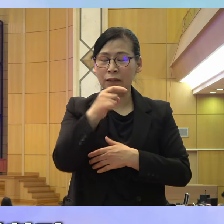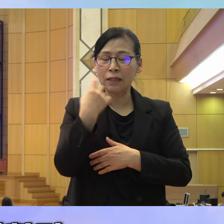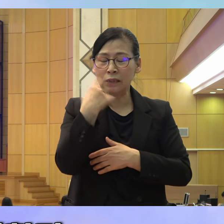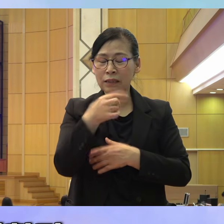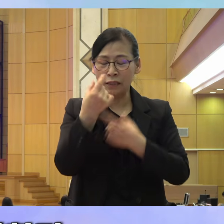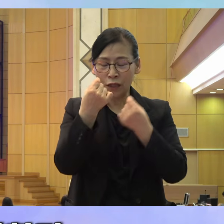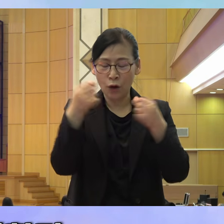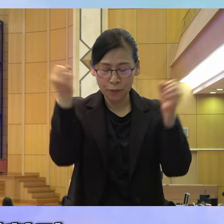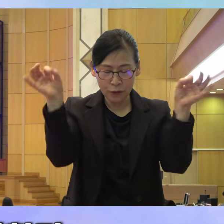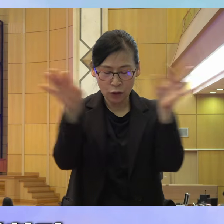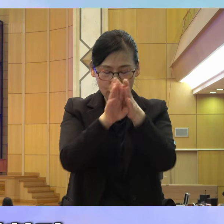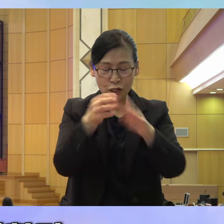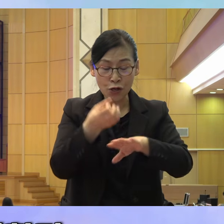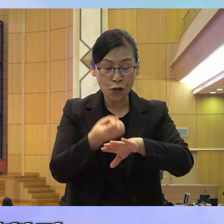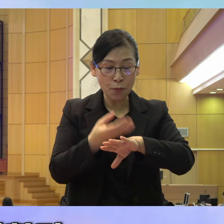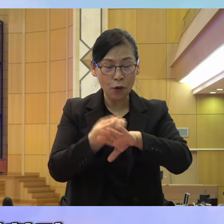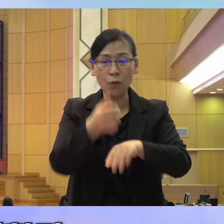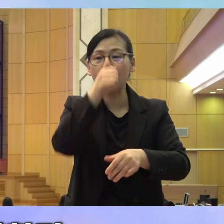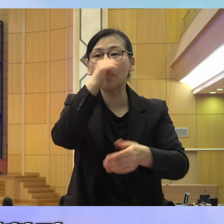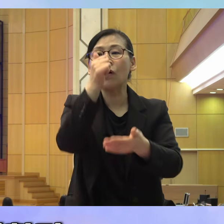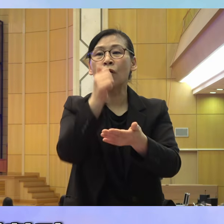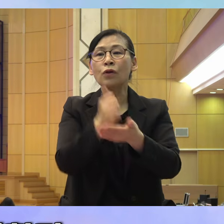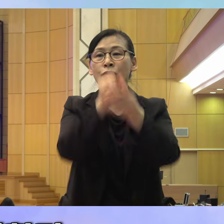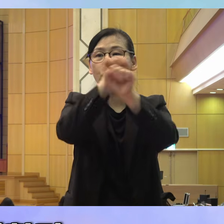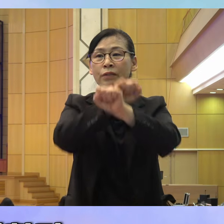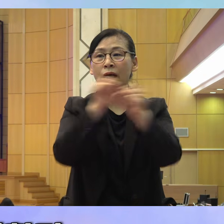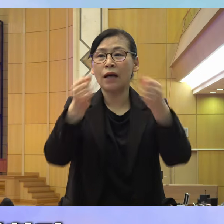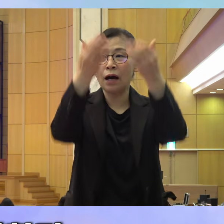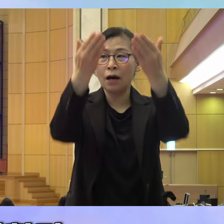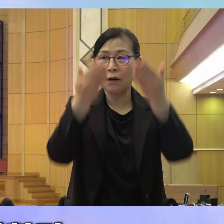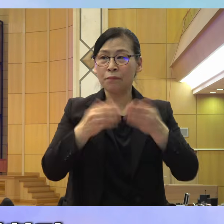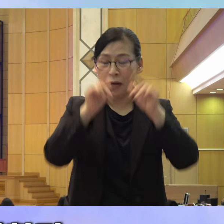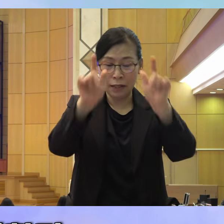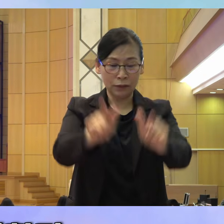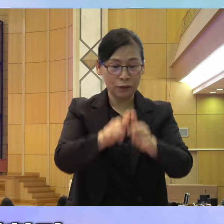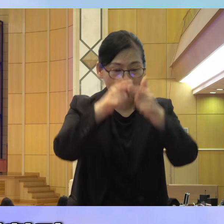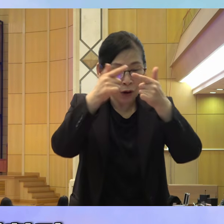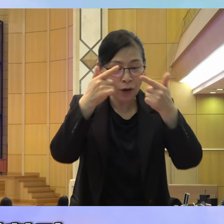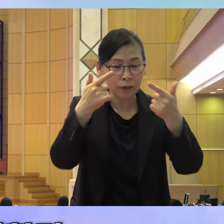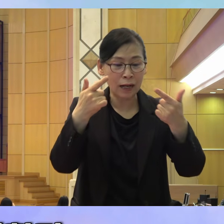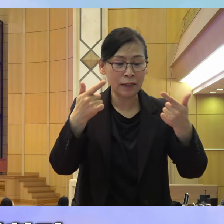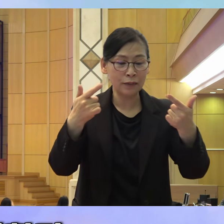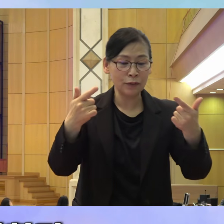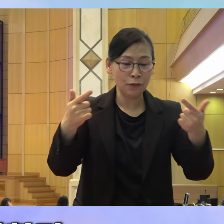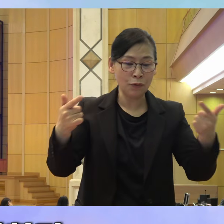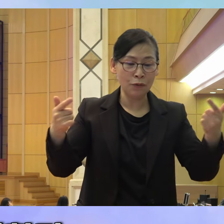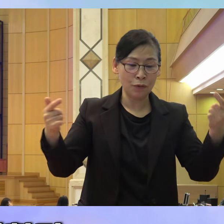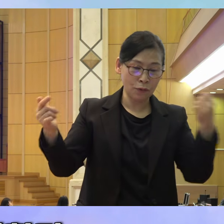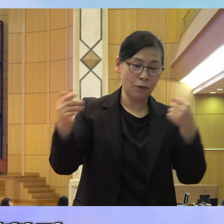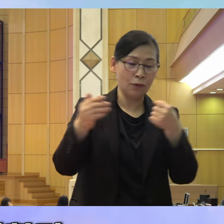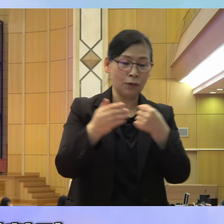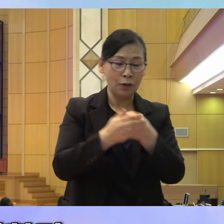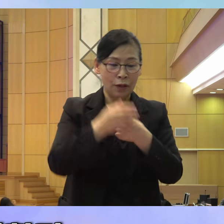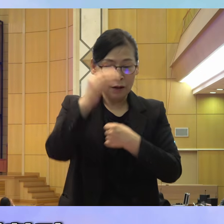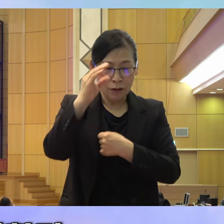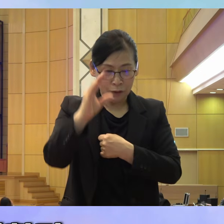나은 같이 없어질 보배로 속죄함 받은 것 아니요